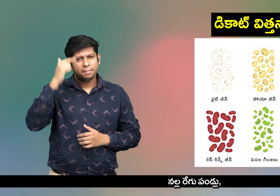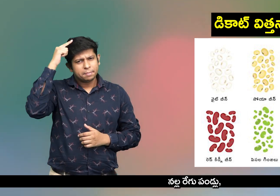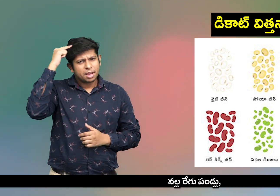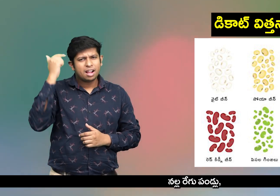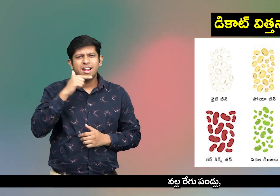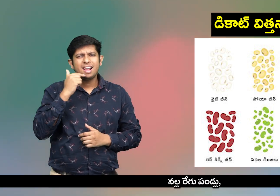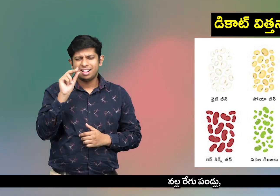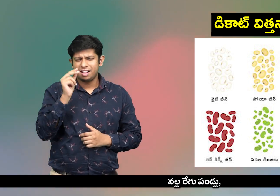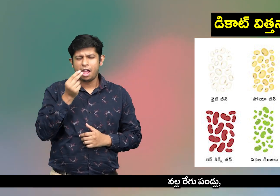బ్లాక్బెర్రీ,